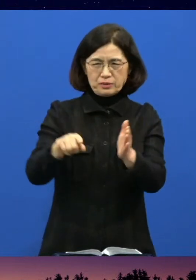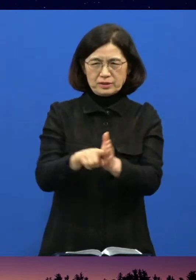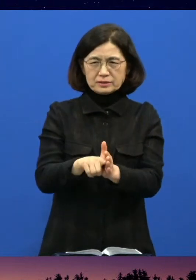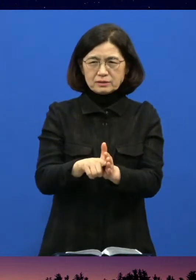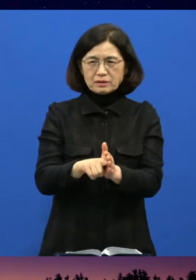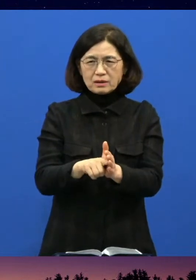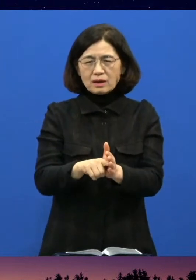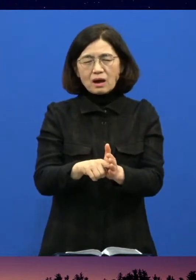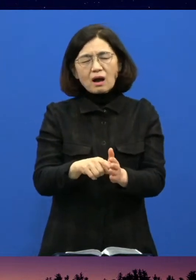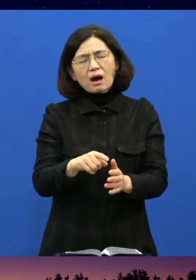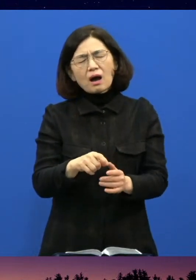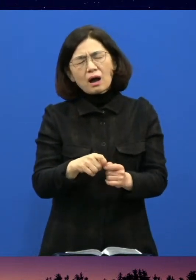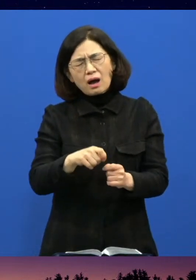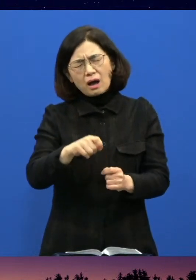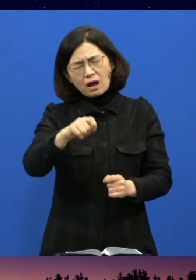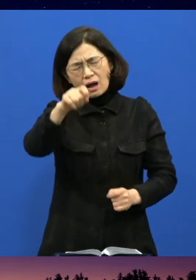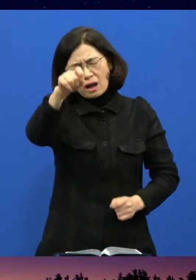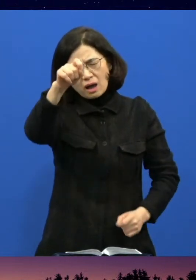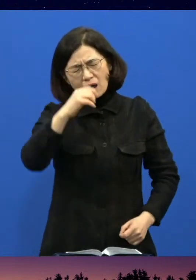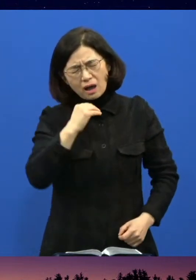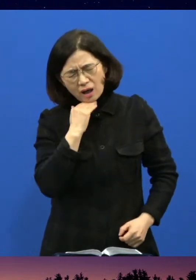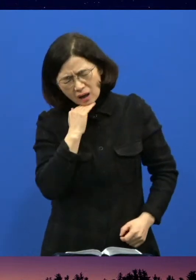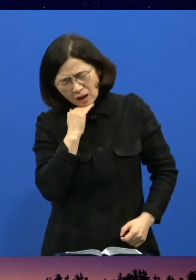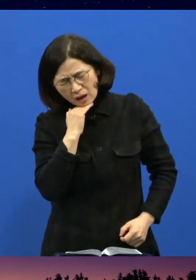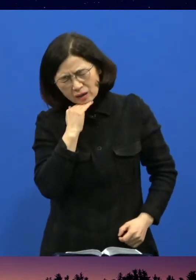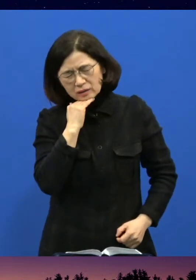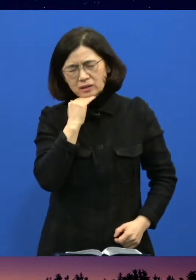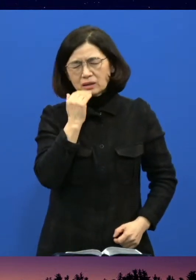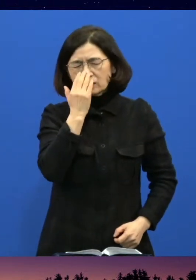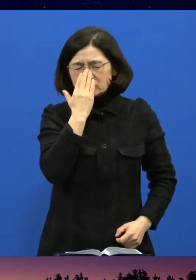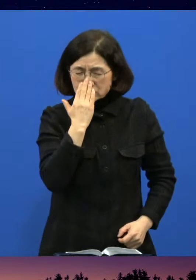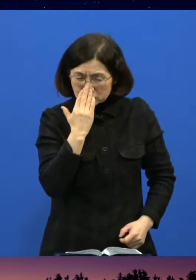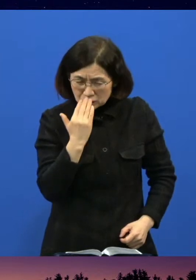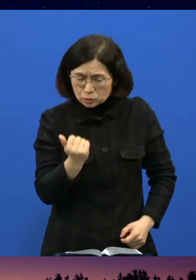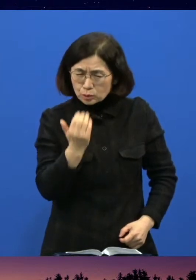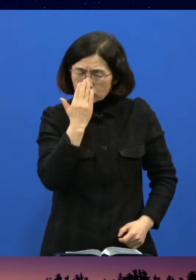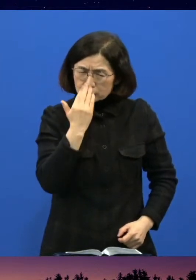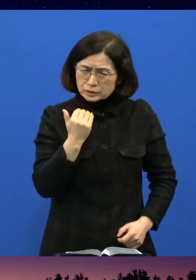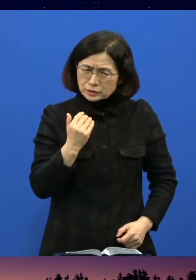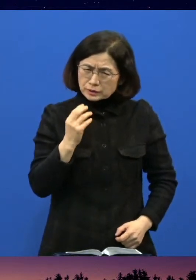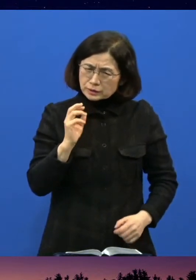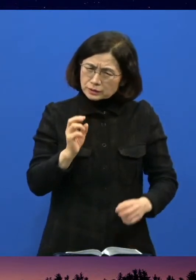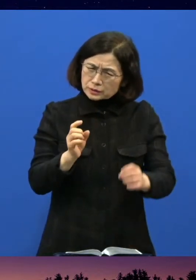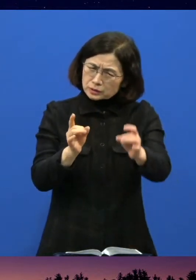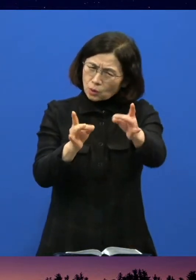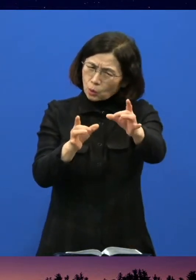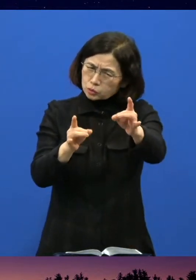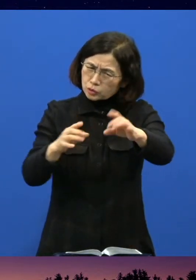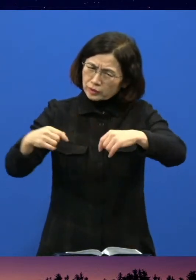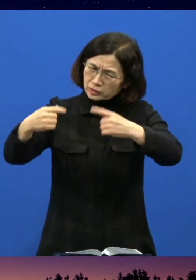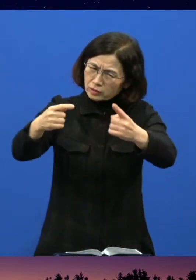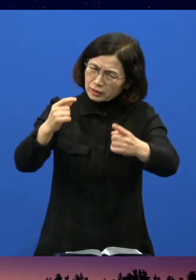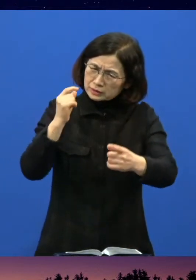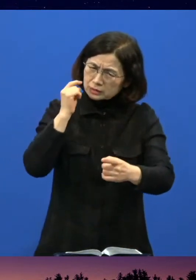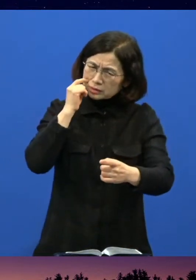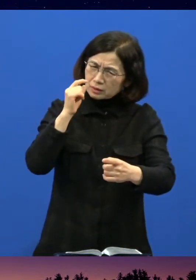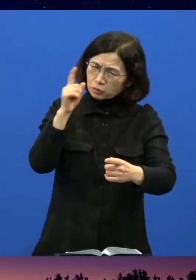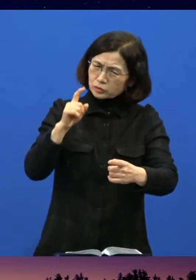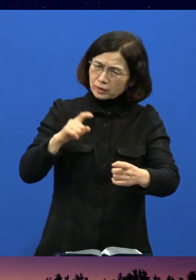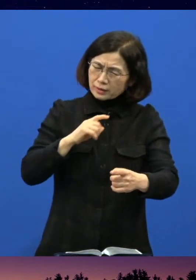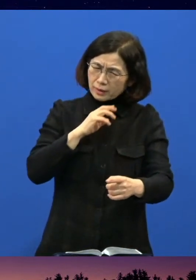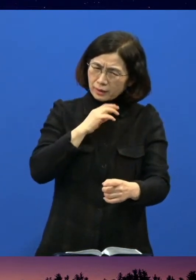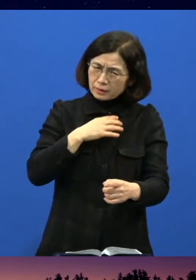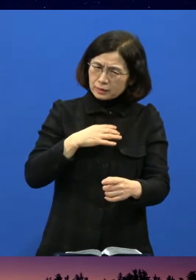20개월은 길더라고요. 그게 못 들어가는 거 같이 뭐 다 결론이 그렇게 났어요. 못 들어간다는